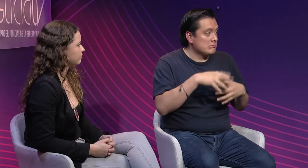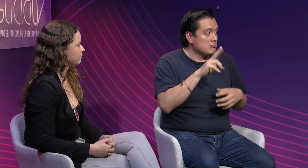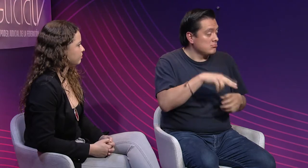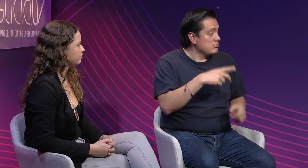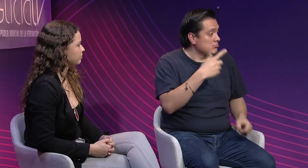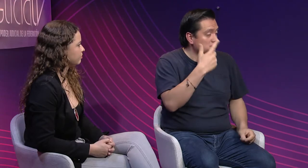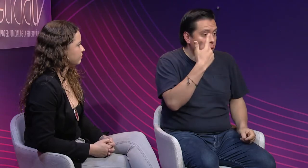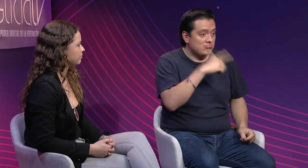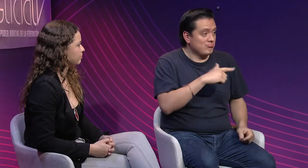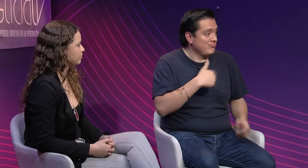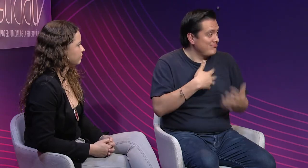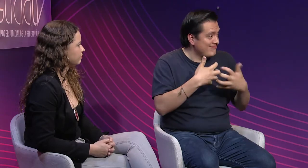electrónicas. Pero